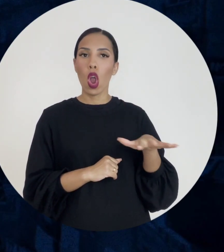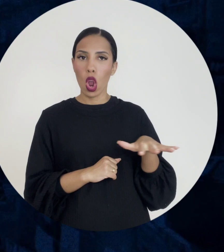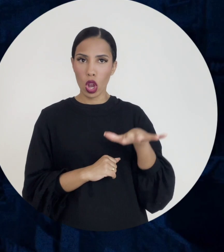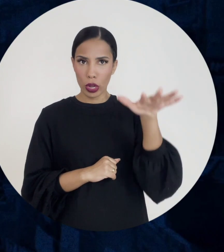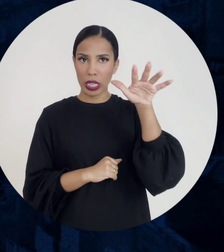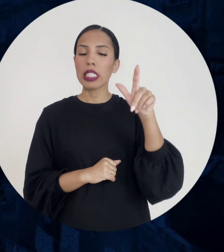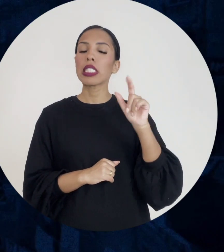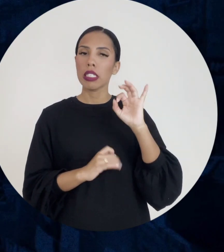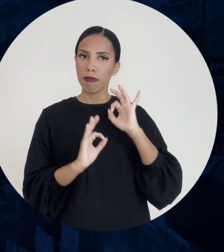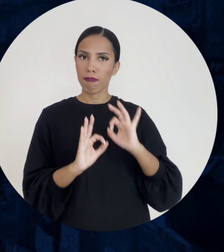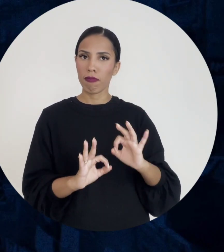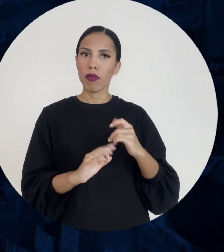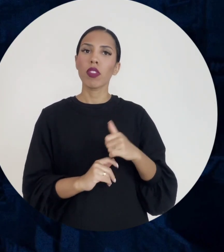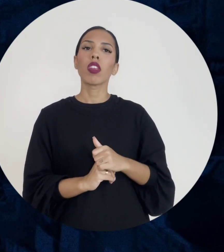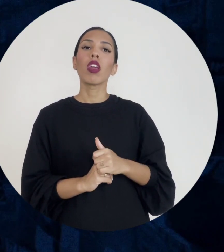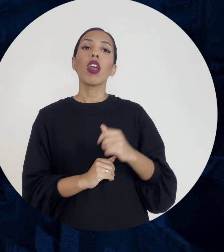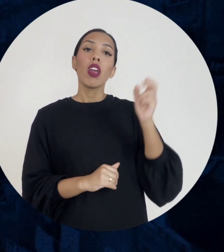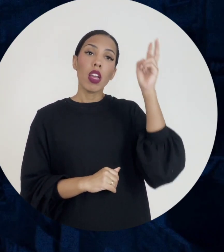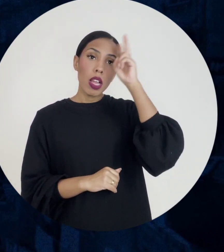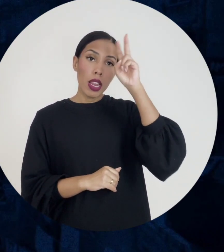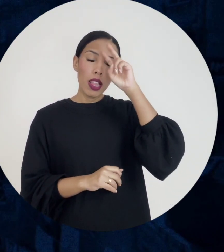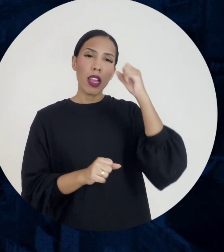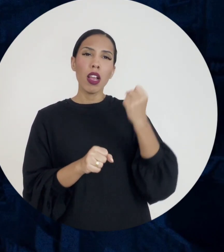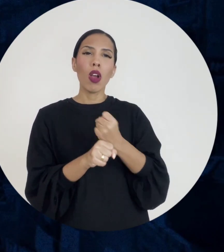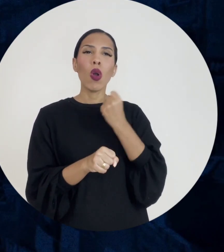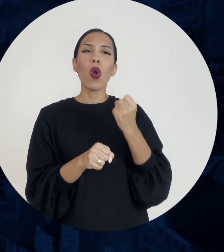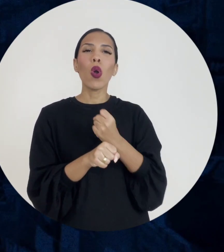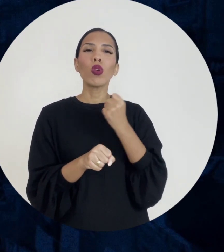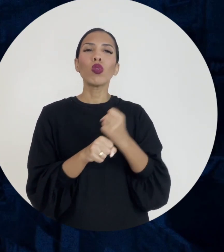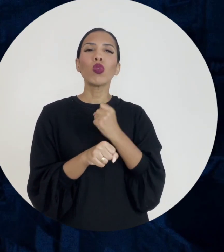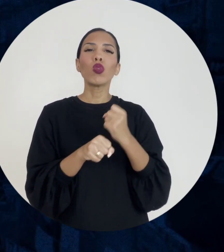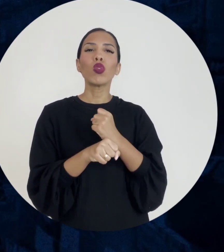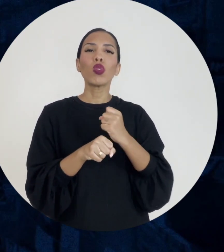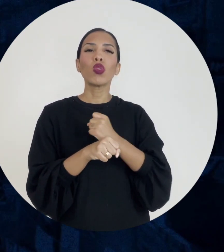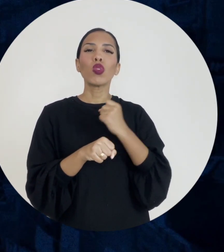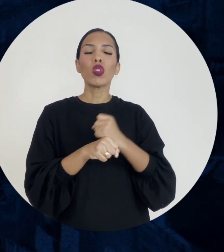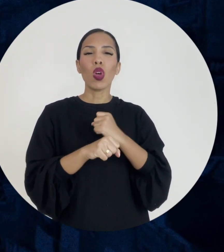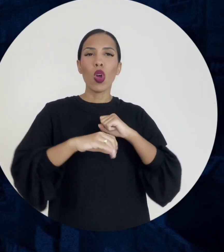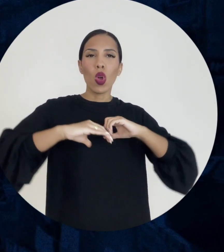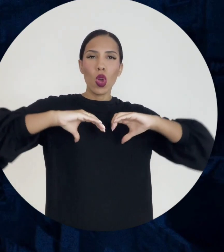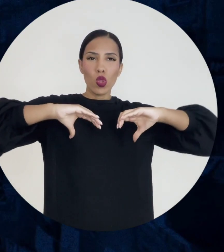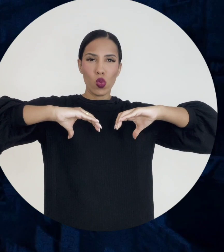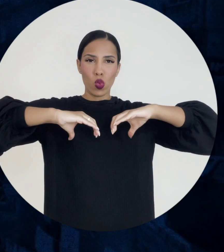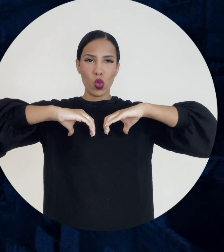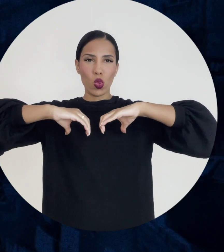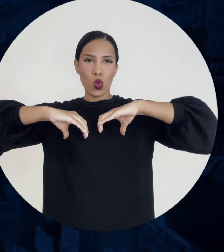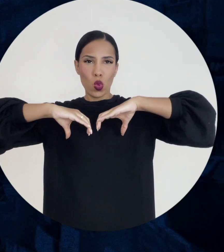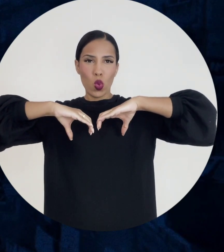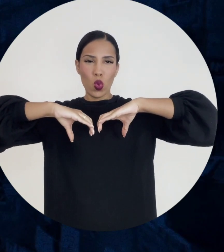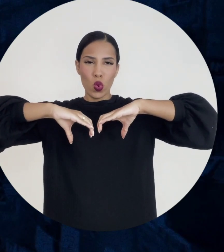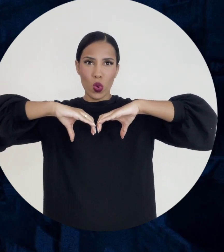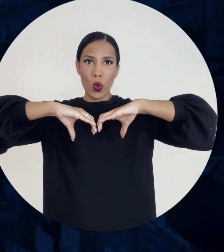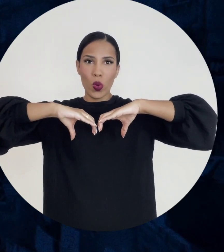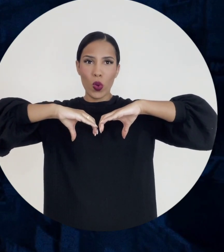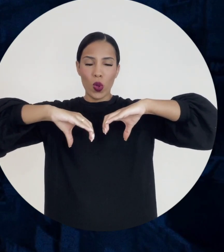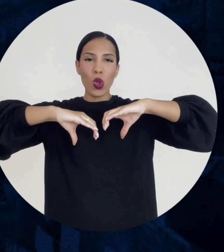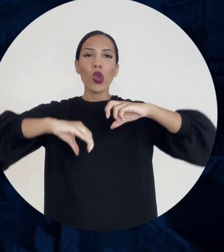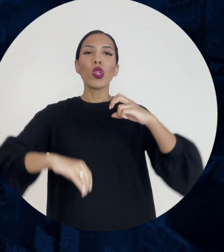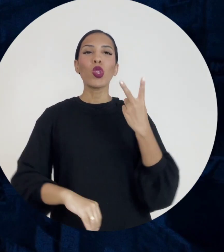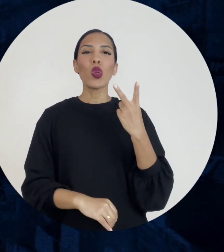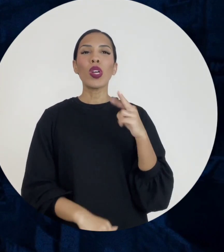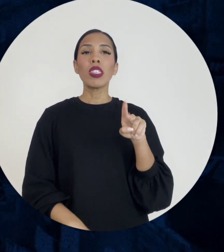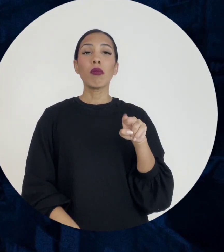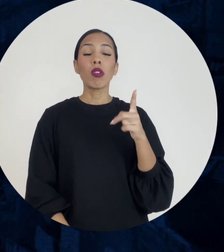Eu lembro que estava na construção do túnel Dois Irmãos. Nossa, a gente escutava barulheira, que eu morava na Travessa